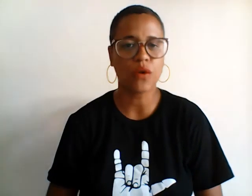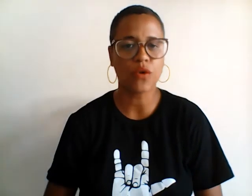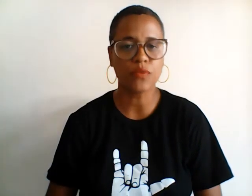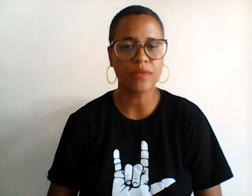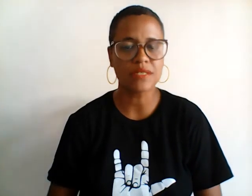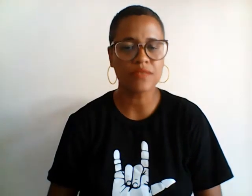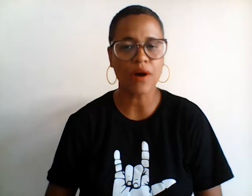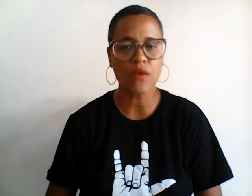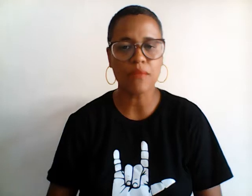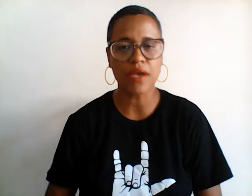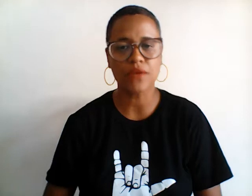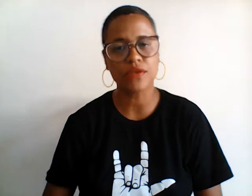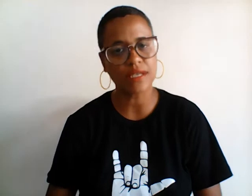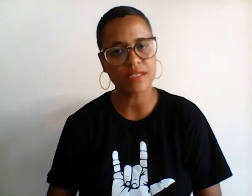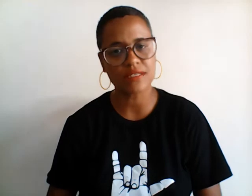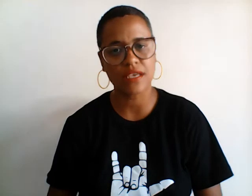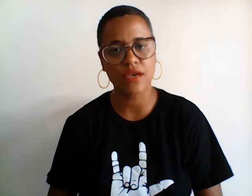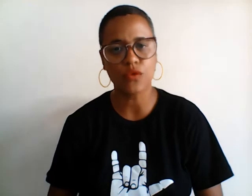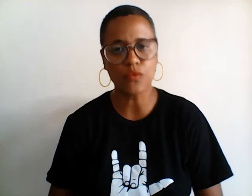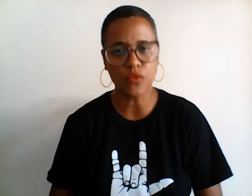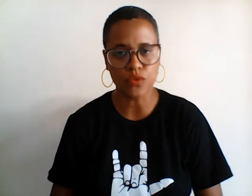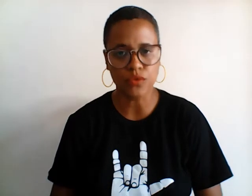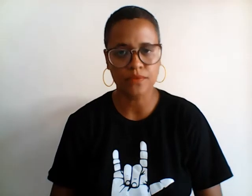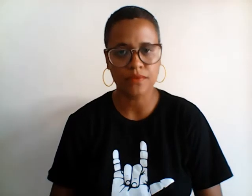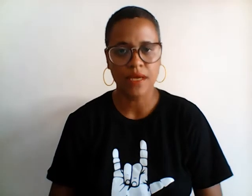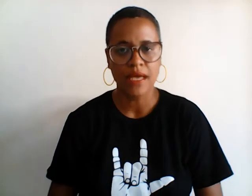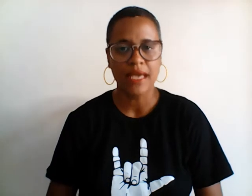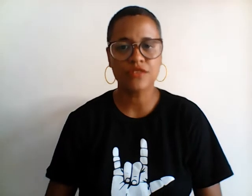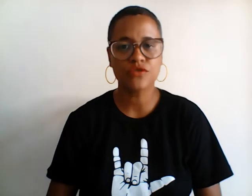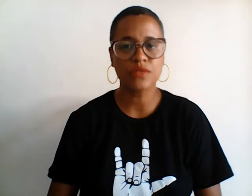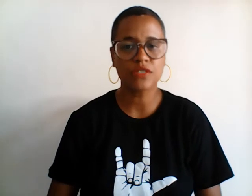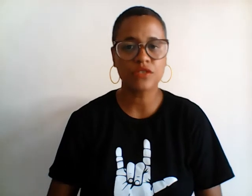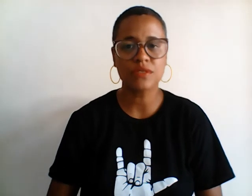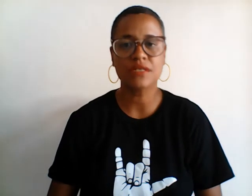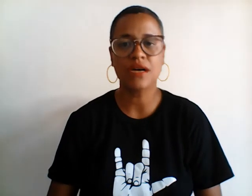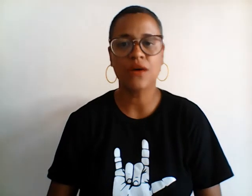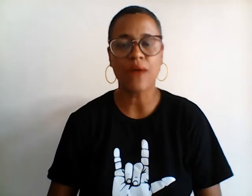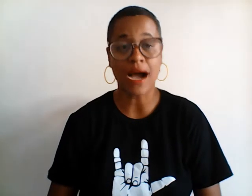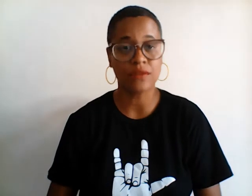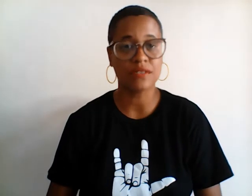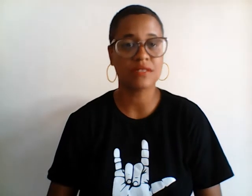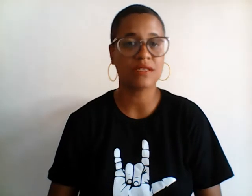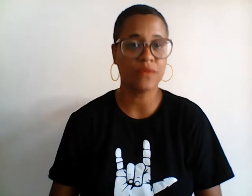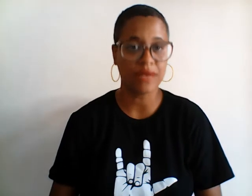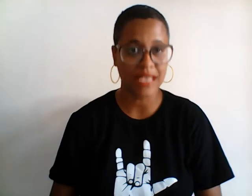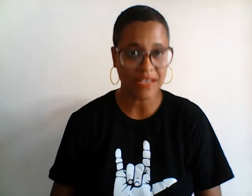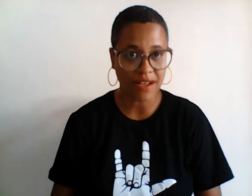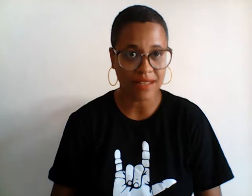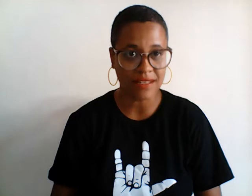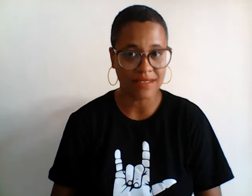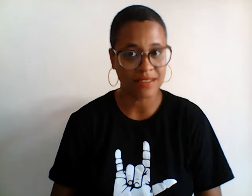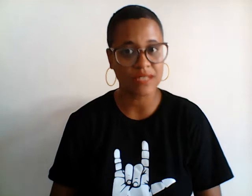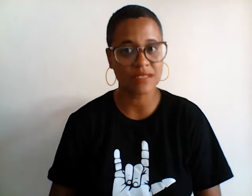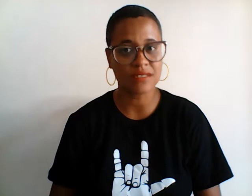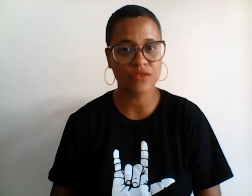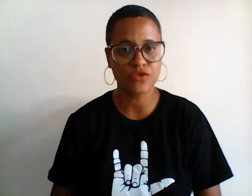como principal meio de conhecer o mundo, em substituição à audição e à fala. Então esses são os